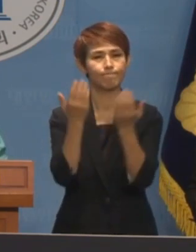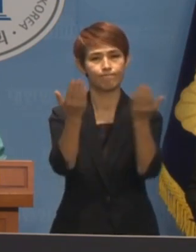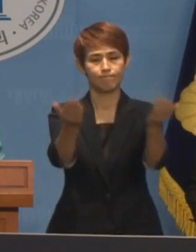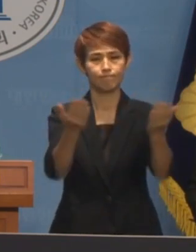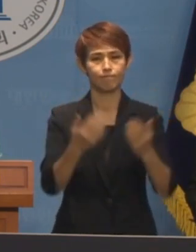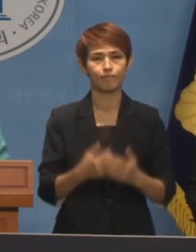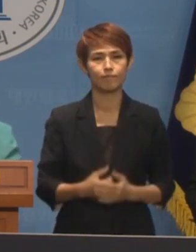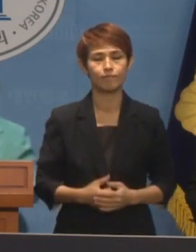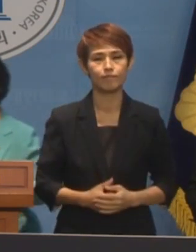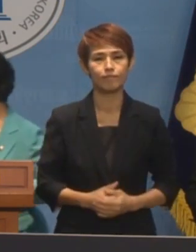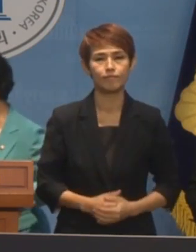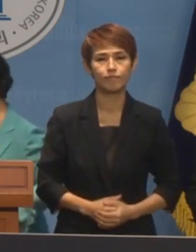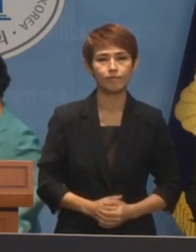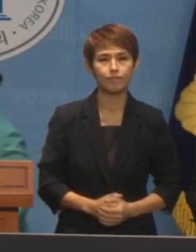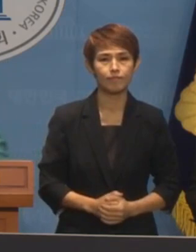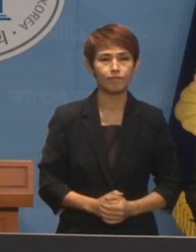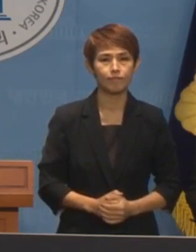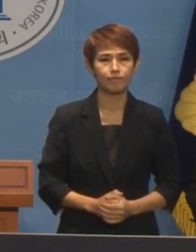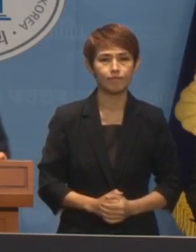하겠습니다.